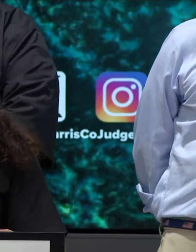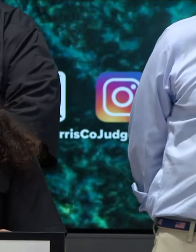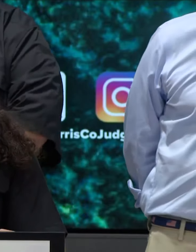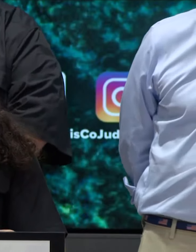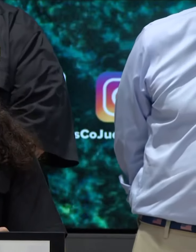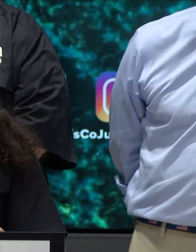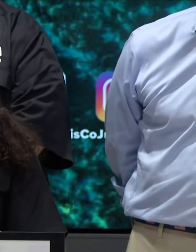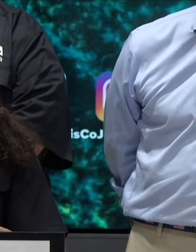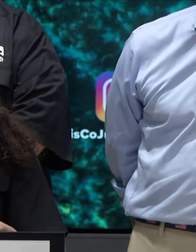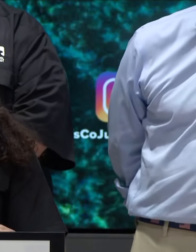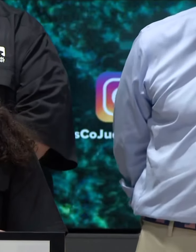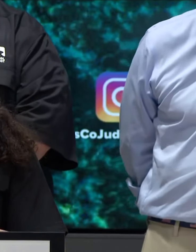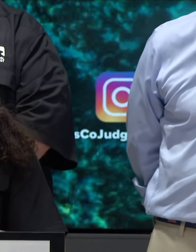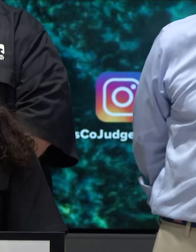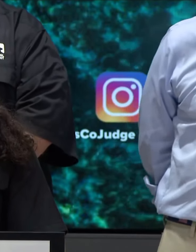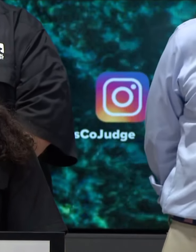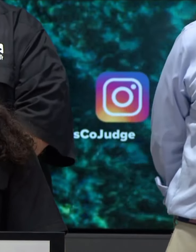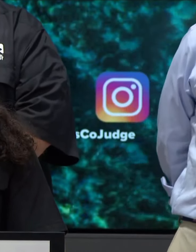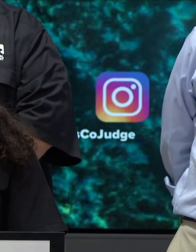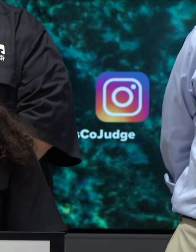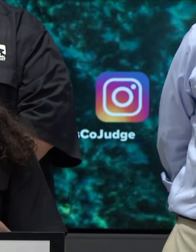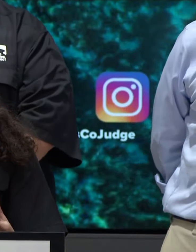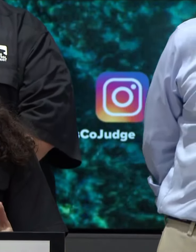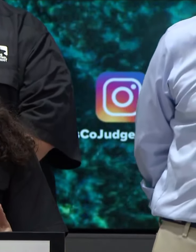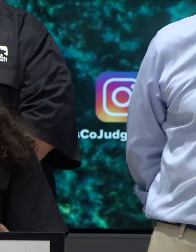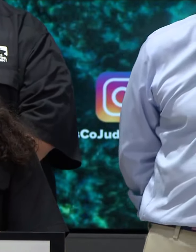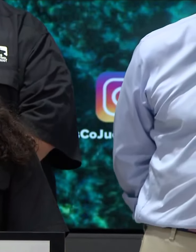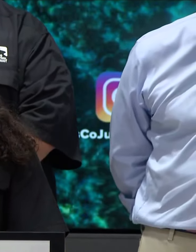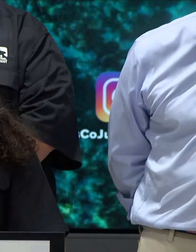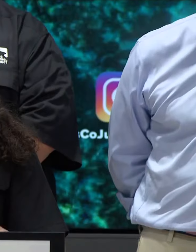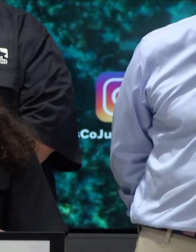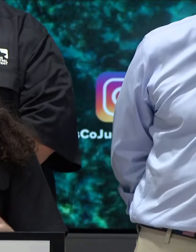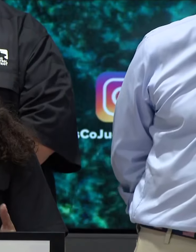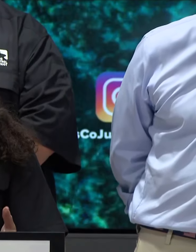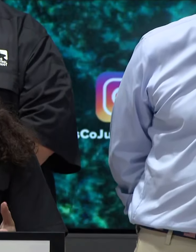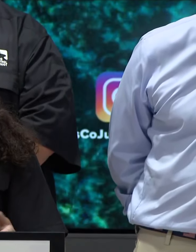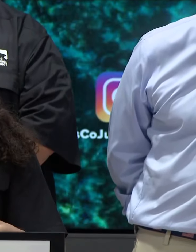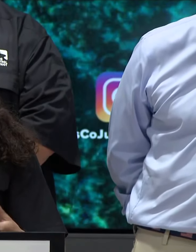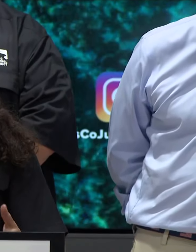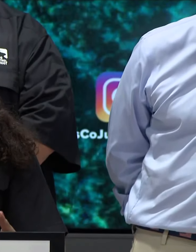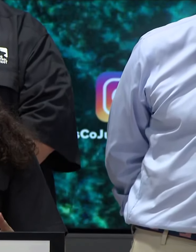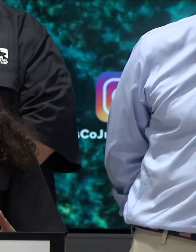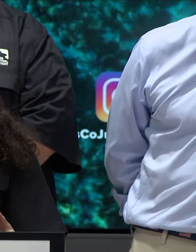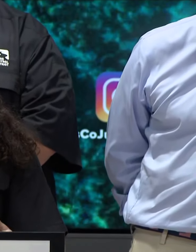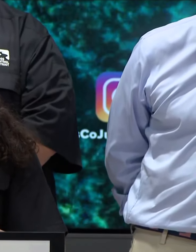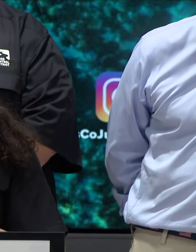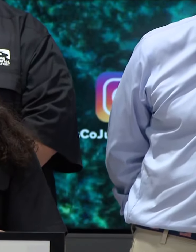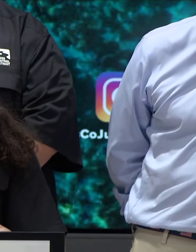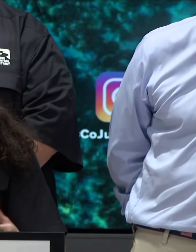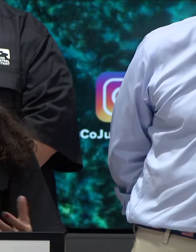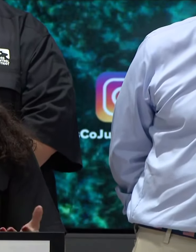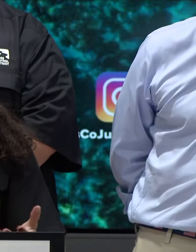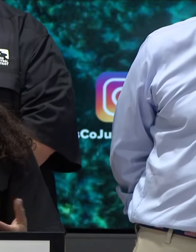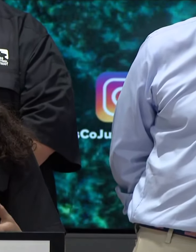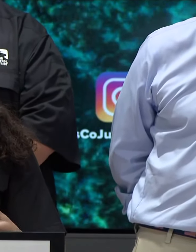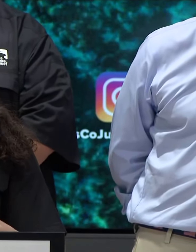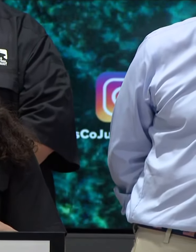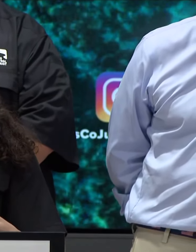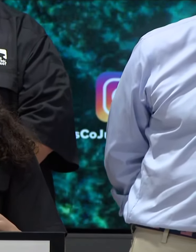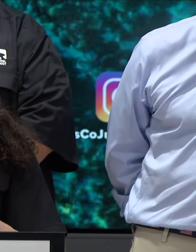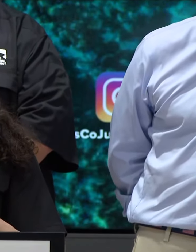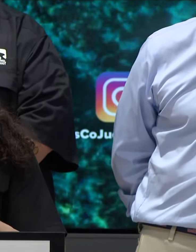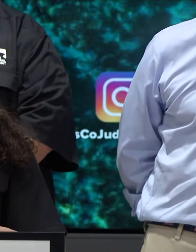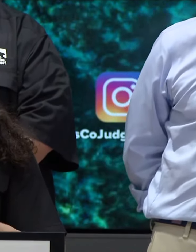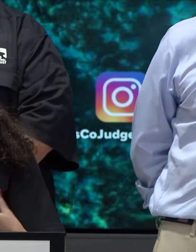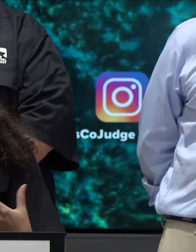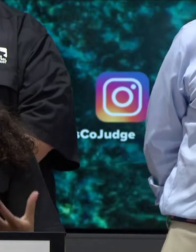salud delicada, puede llamar al 211 y un equipo se encargará de ir a visitarlo, ver cómo está y llevarlo a un